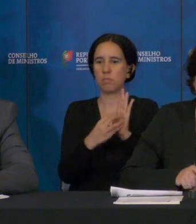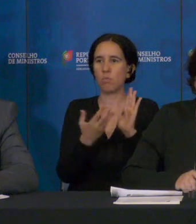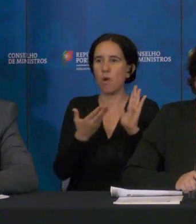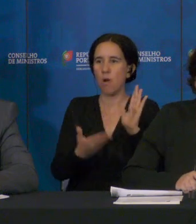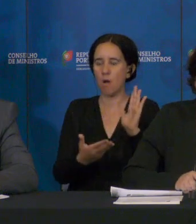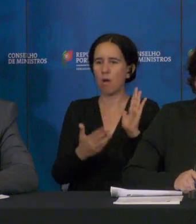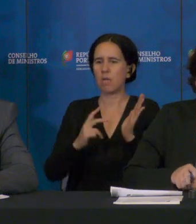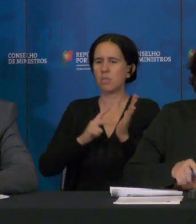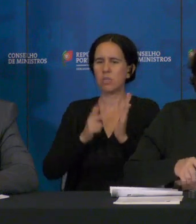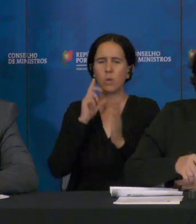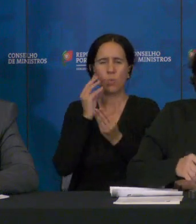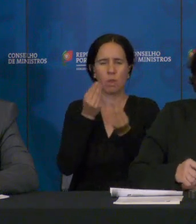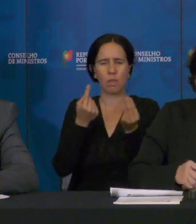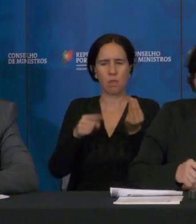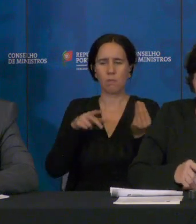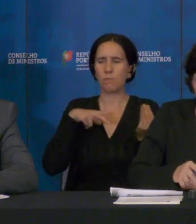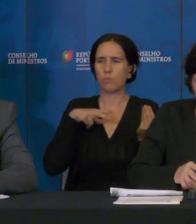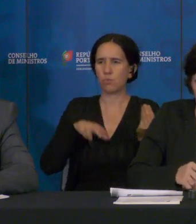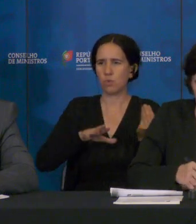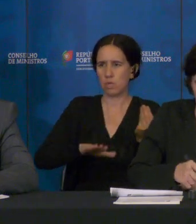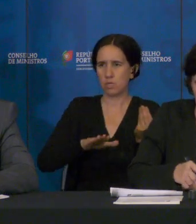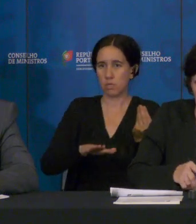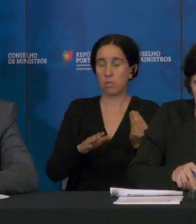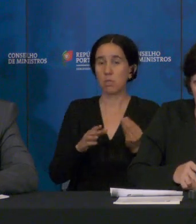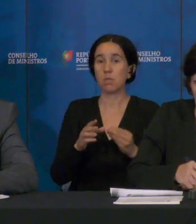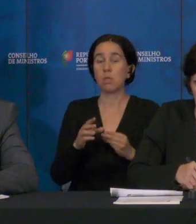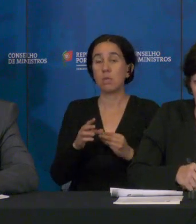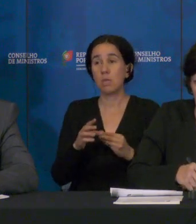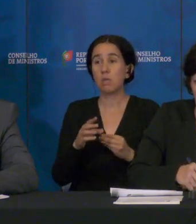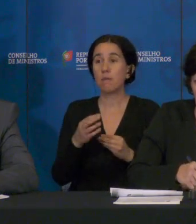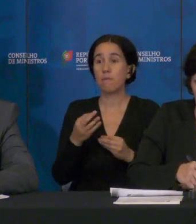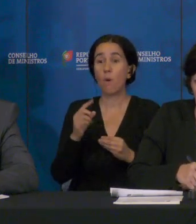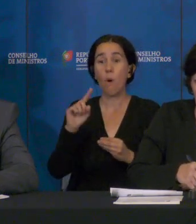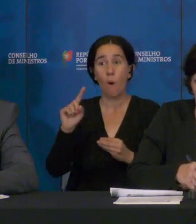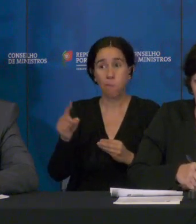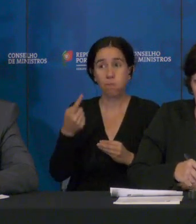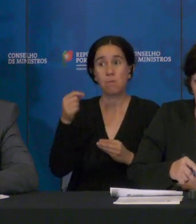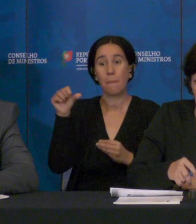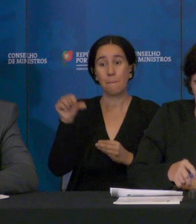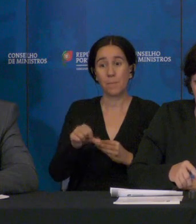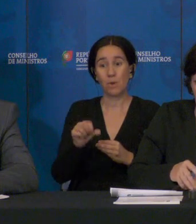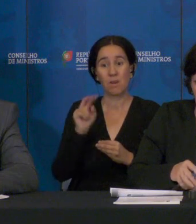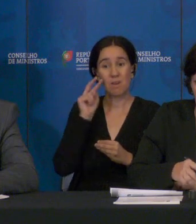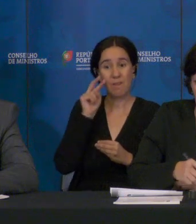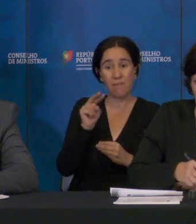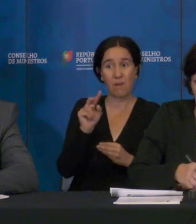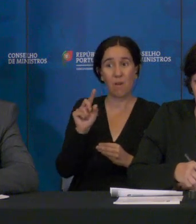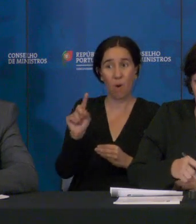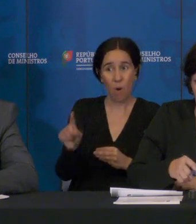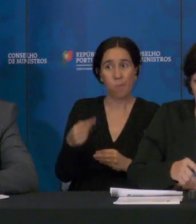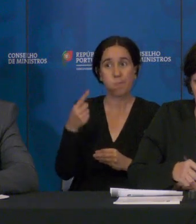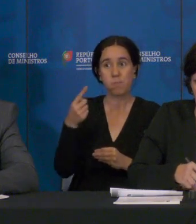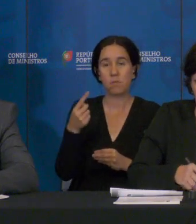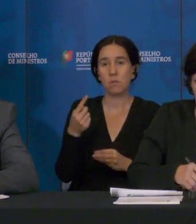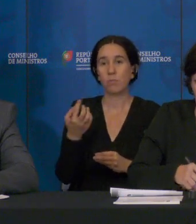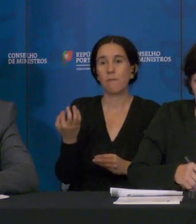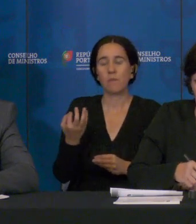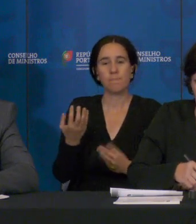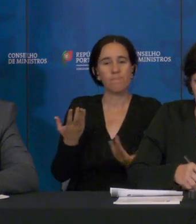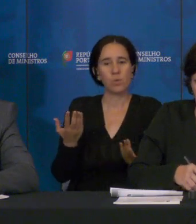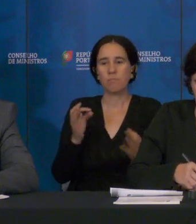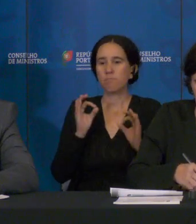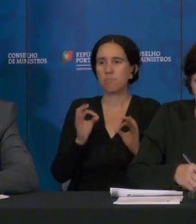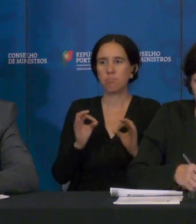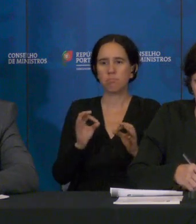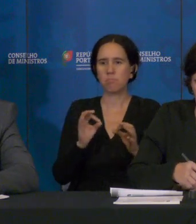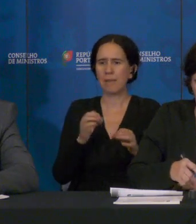qualidade da engenharia portuguesa. E que o pior que poderíamos todos assistir seria por uma questão que não tem a